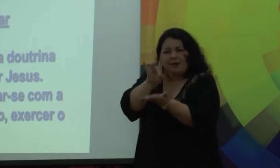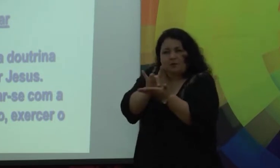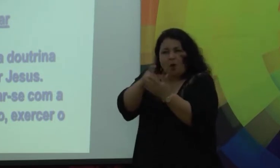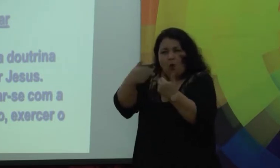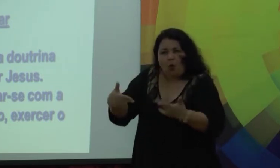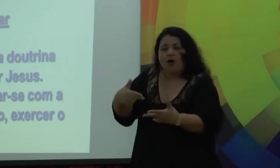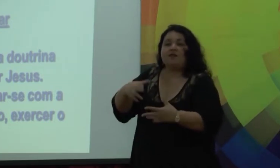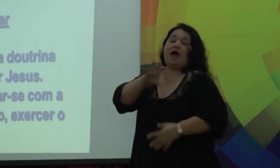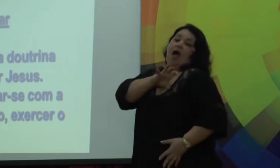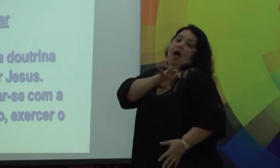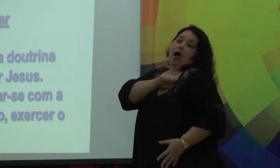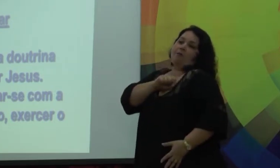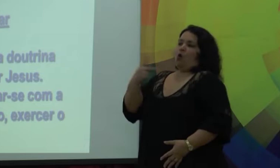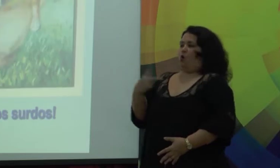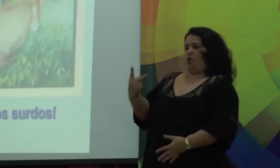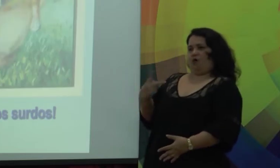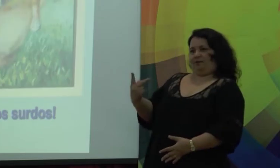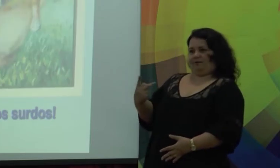passar.